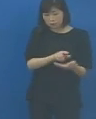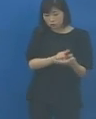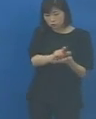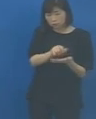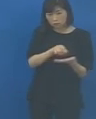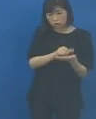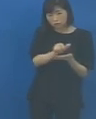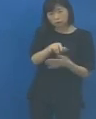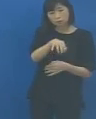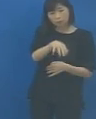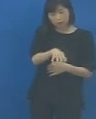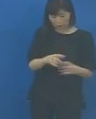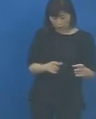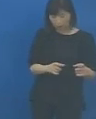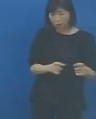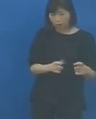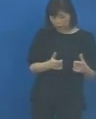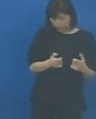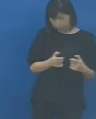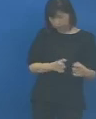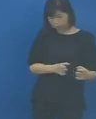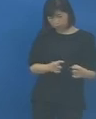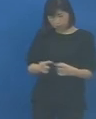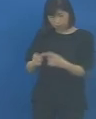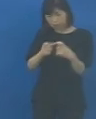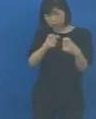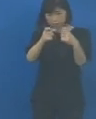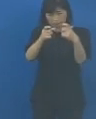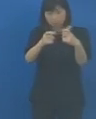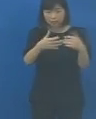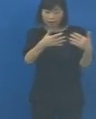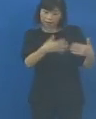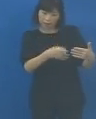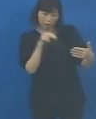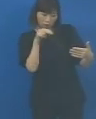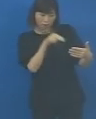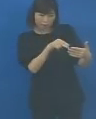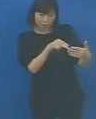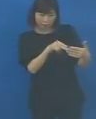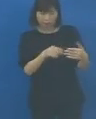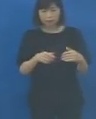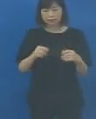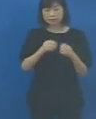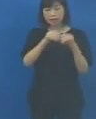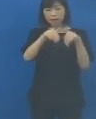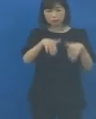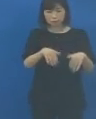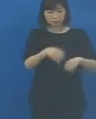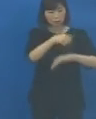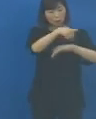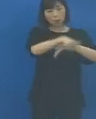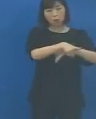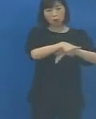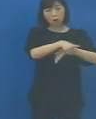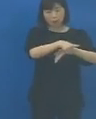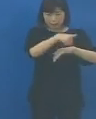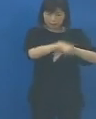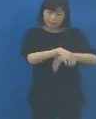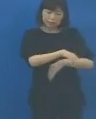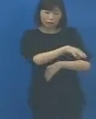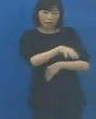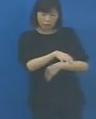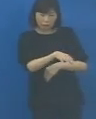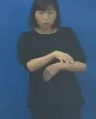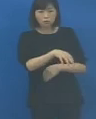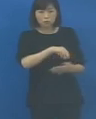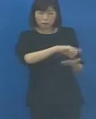から、飛ばしてモニターをしながら、砂丘のこの西側区域を、まあ、あの調べていこうと。まあ、これであの安全